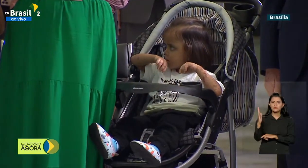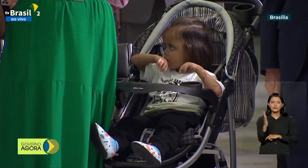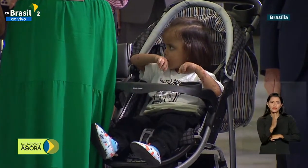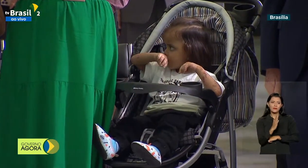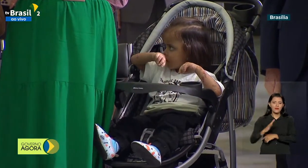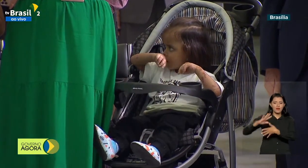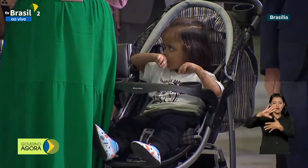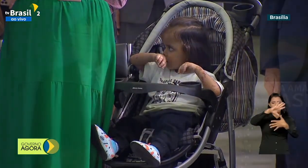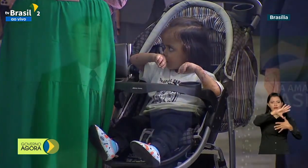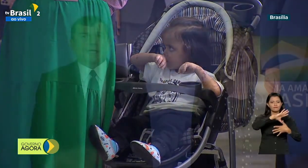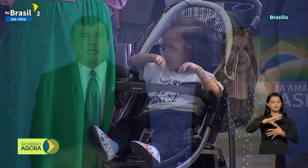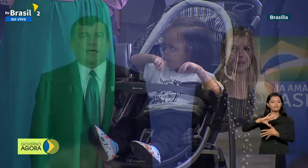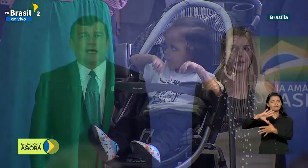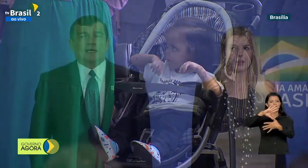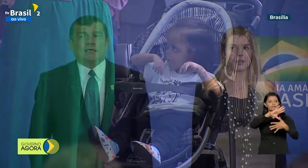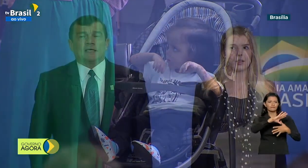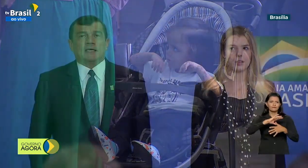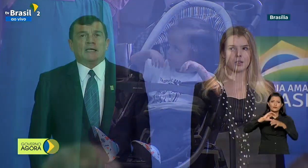E aí